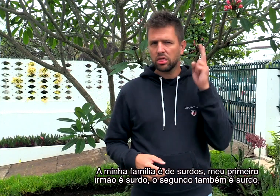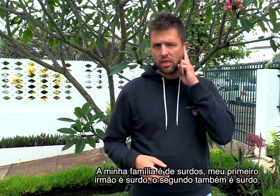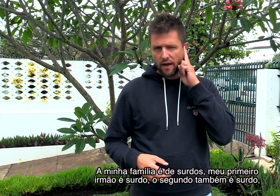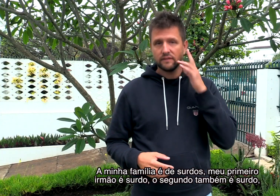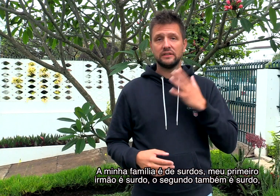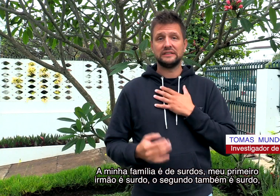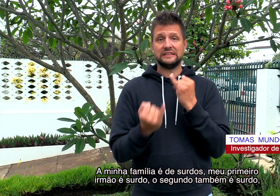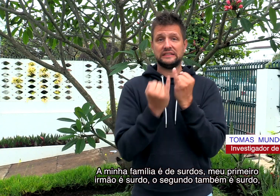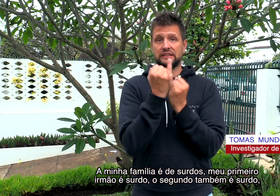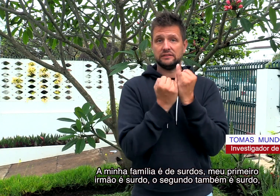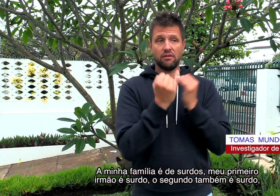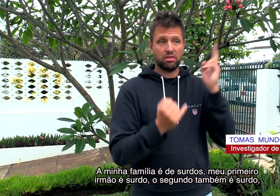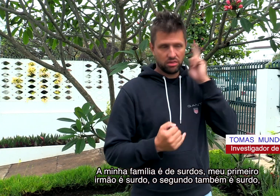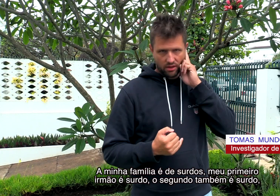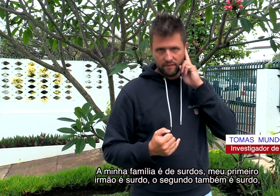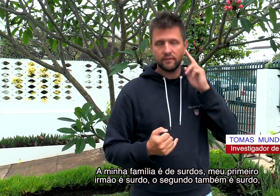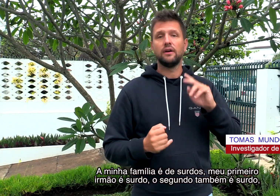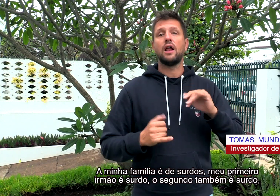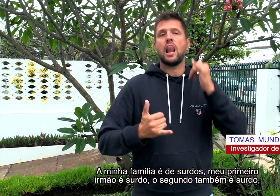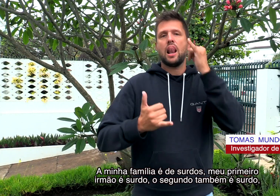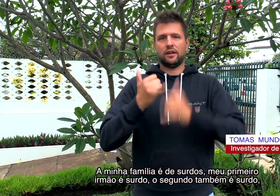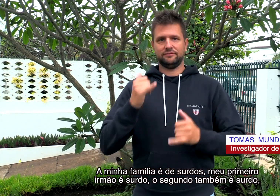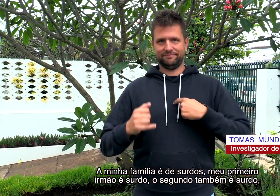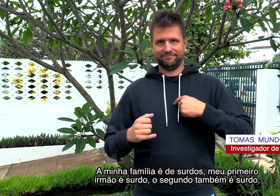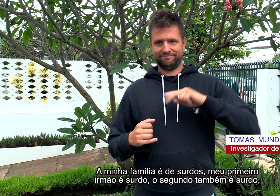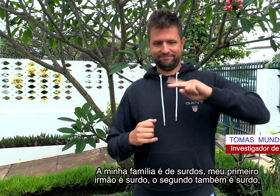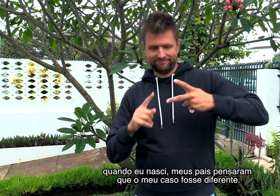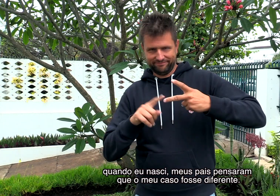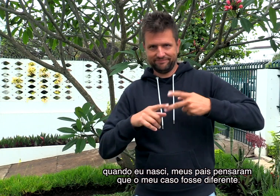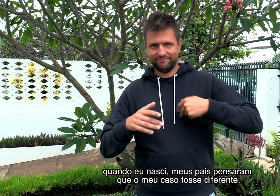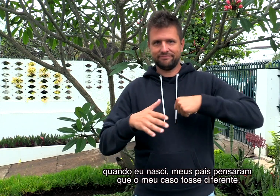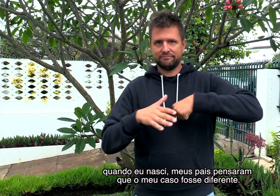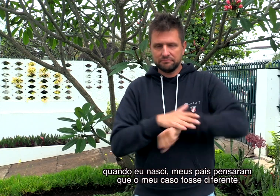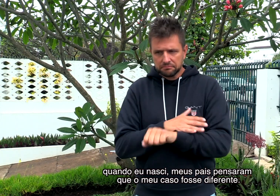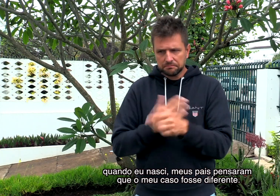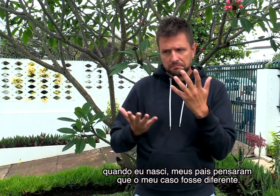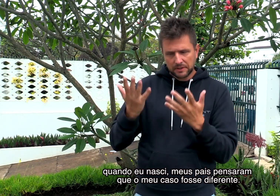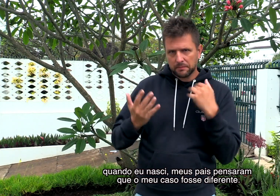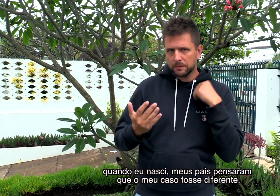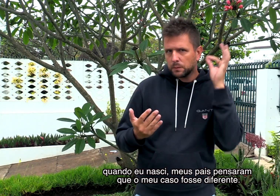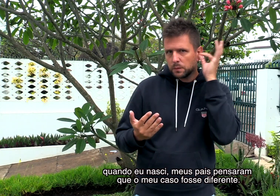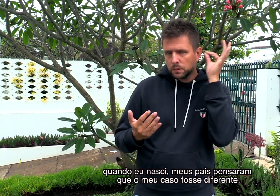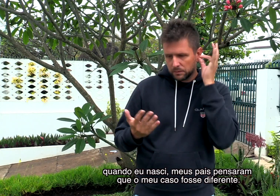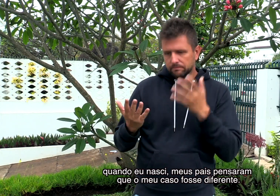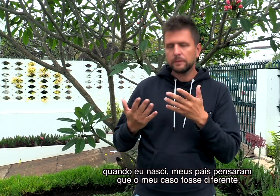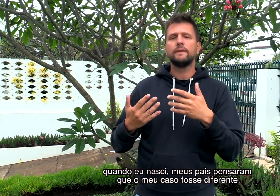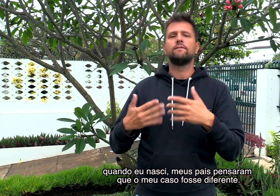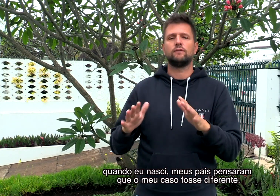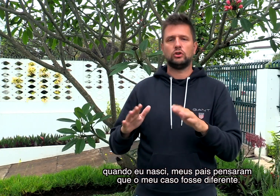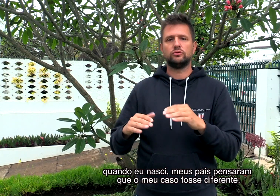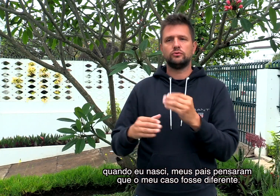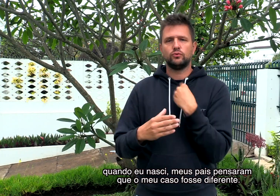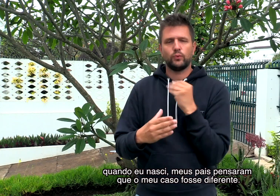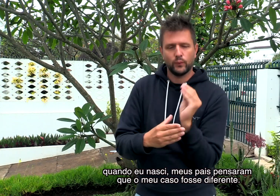A minha família é de surdos. Meu primeiro irmão é surdo. O segundo também é surdo. Quando eu nasci, meus